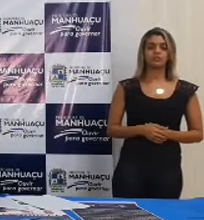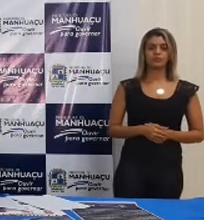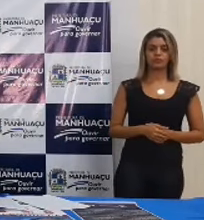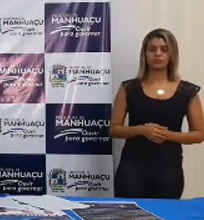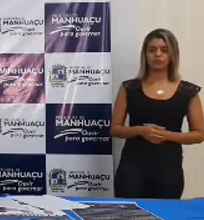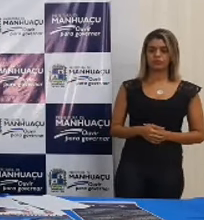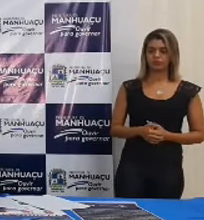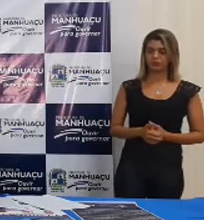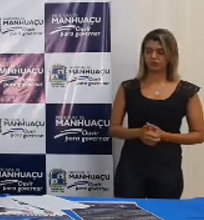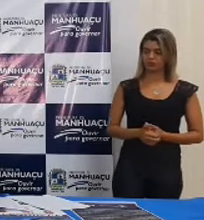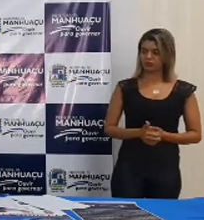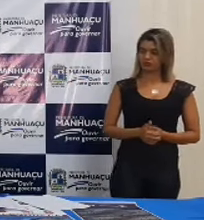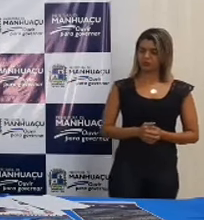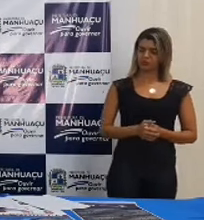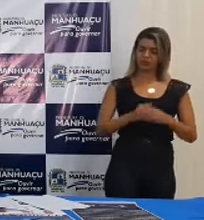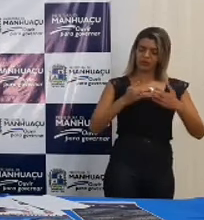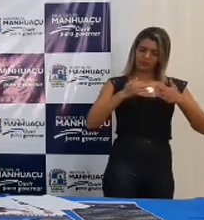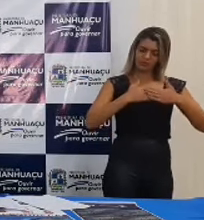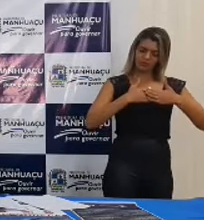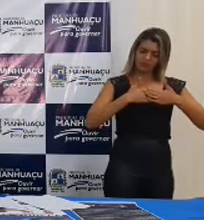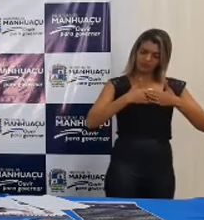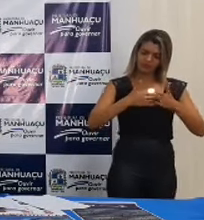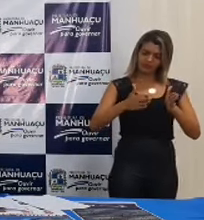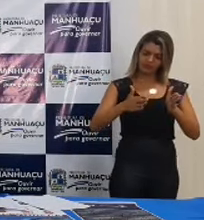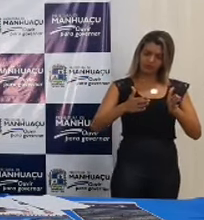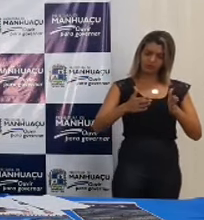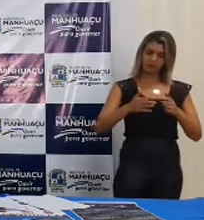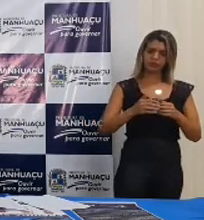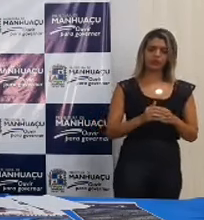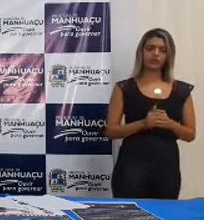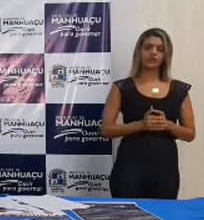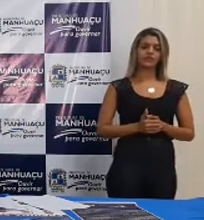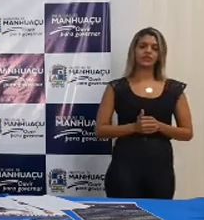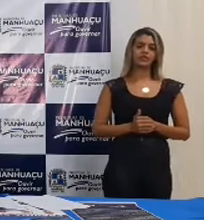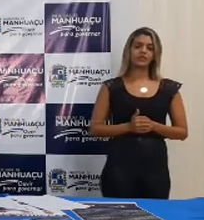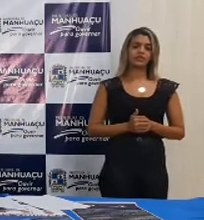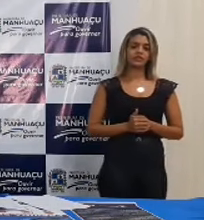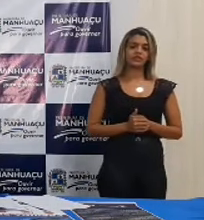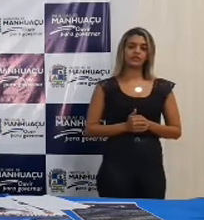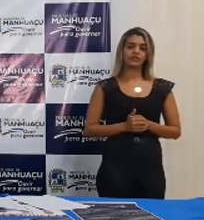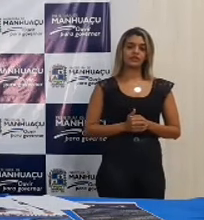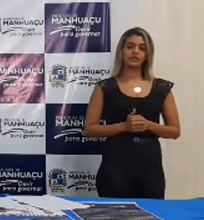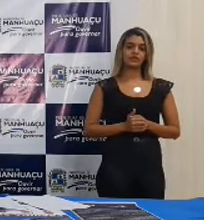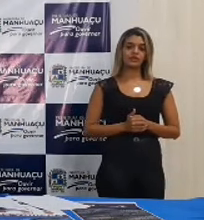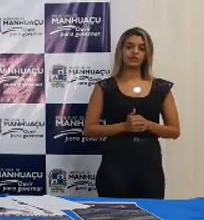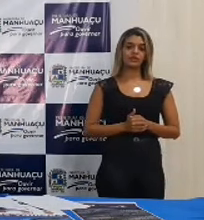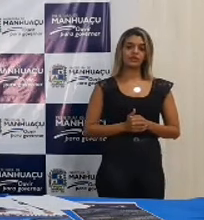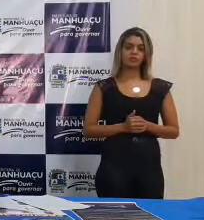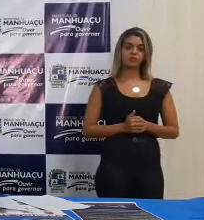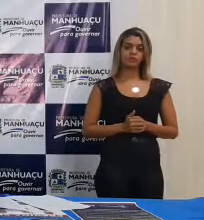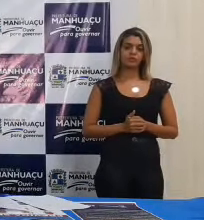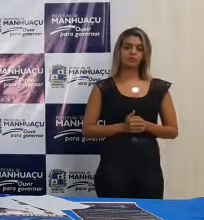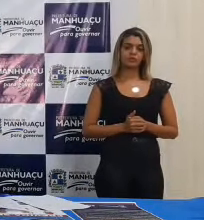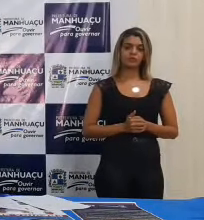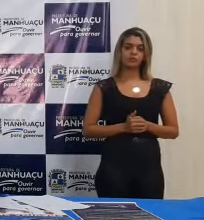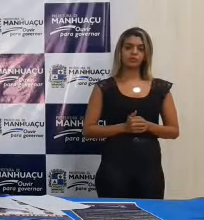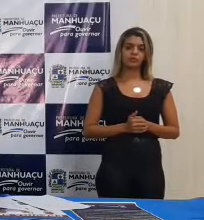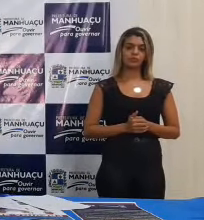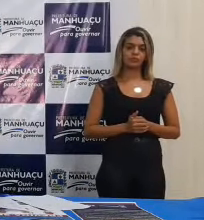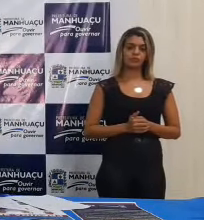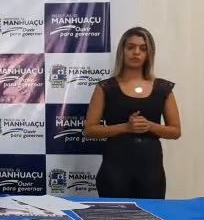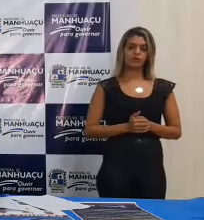é uma abertura gradual dentro de um programa pré-estabelecido. Durante essa reunião com os empresários,